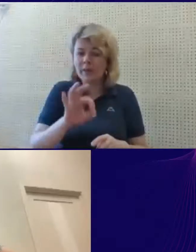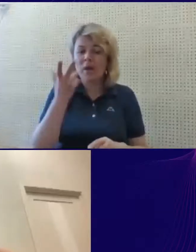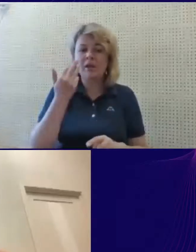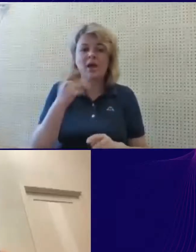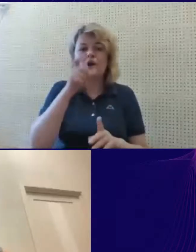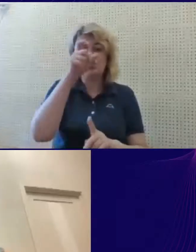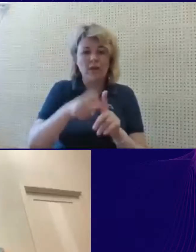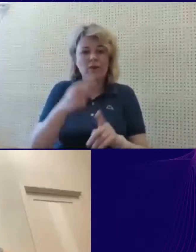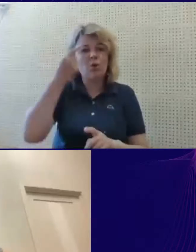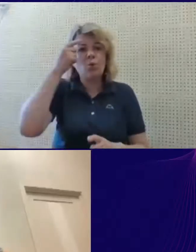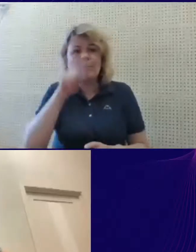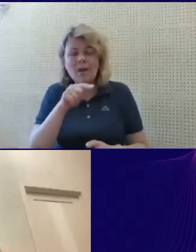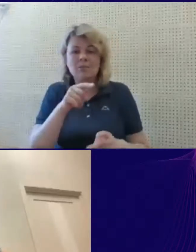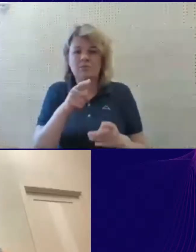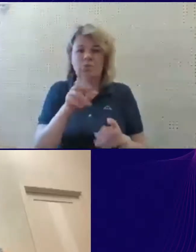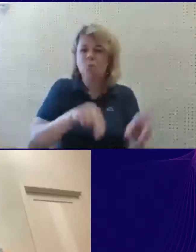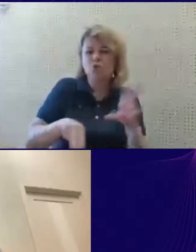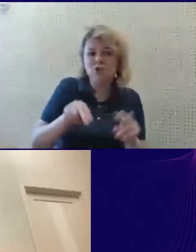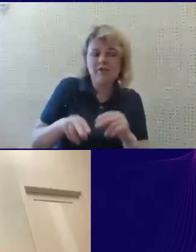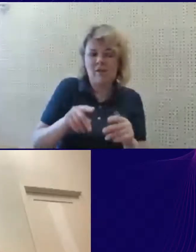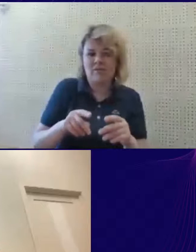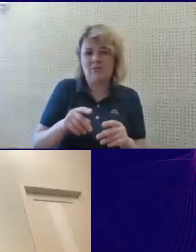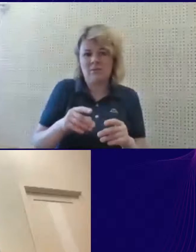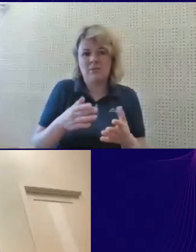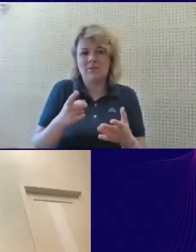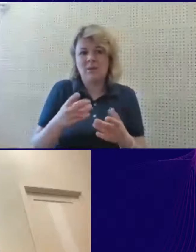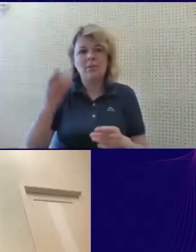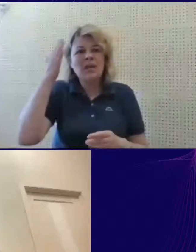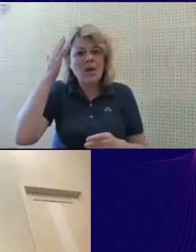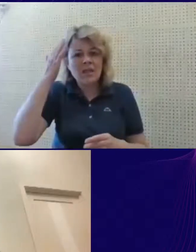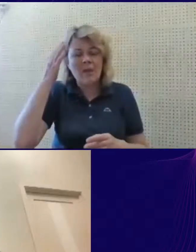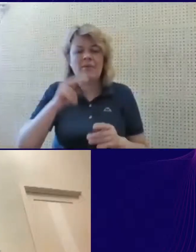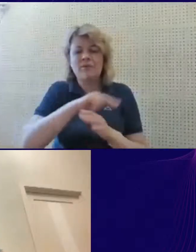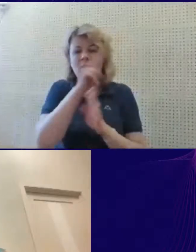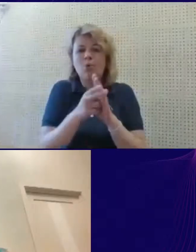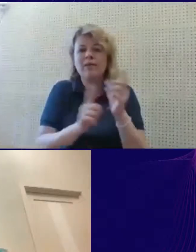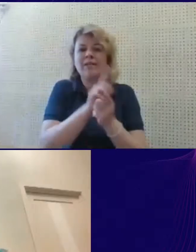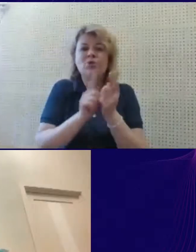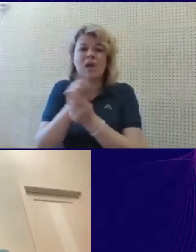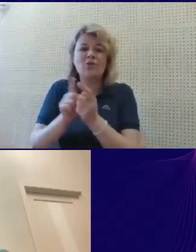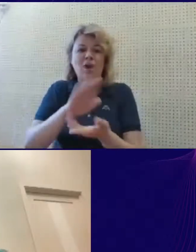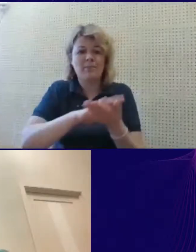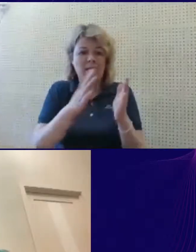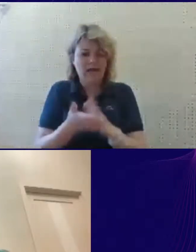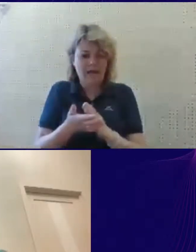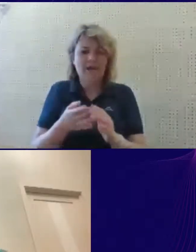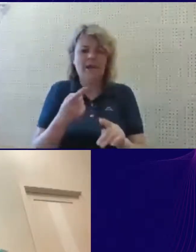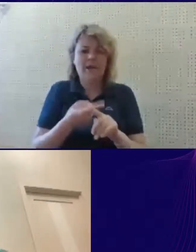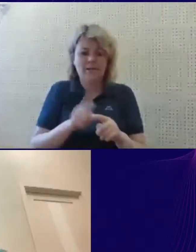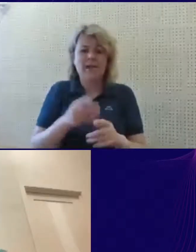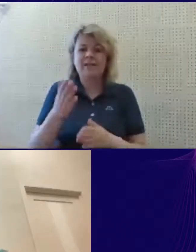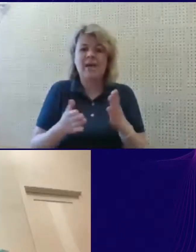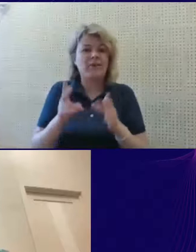умеет подстраиваться и приспосабливаться под изменяющиеся обстоятельства, это, наверное, не